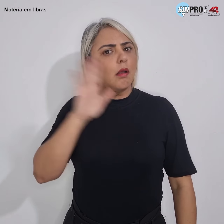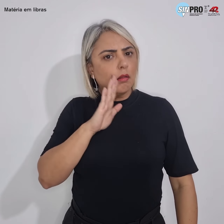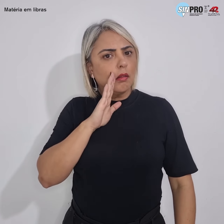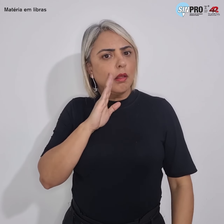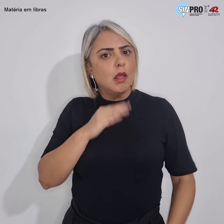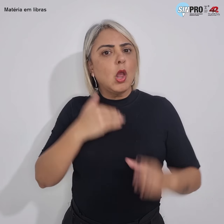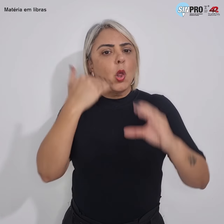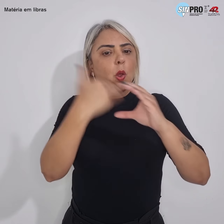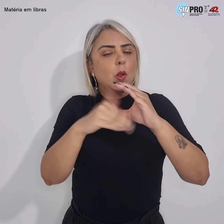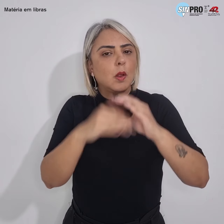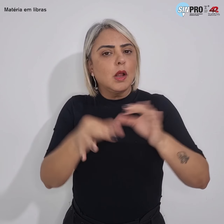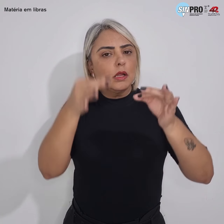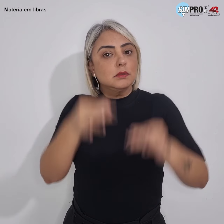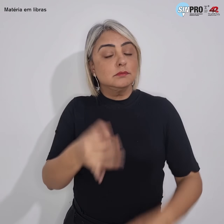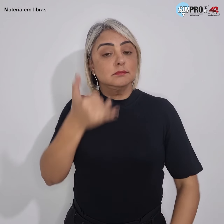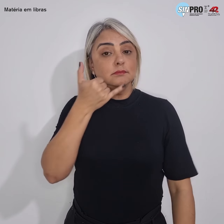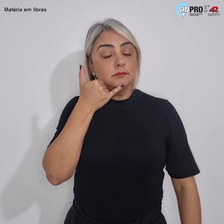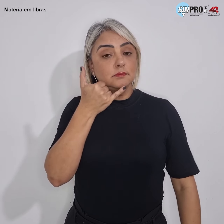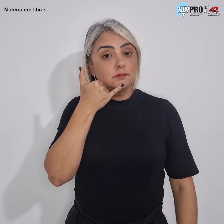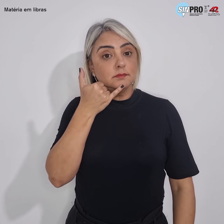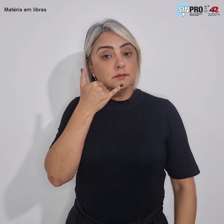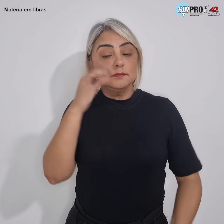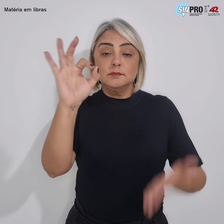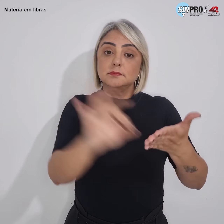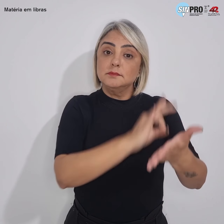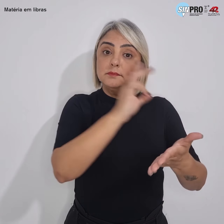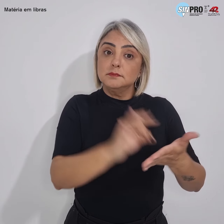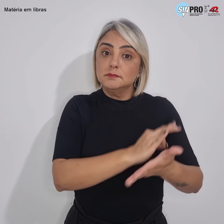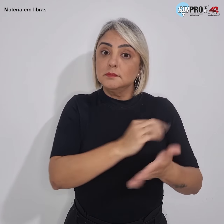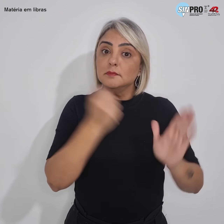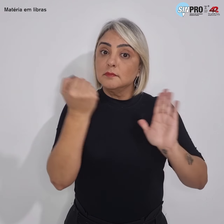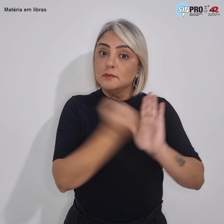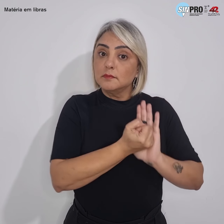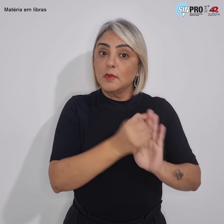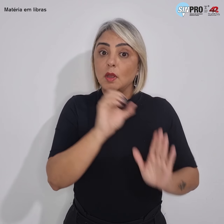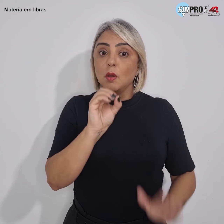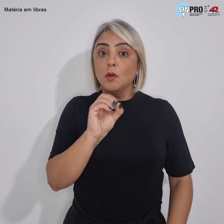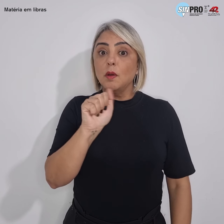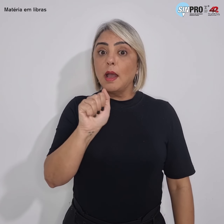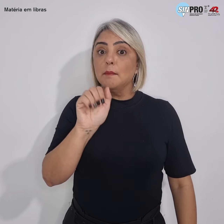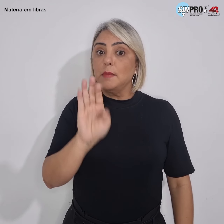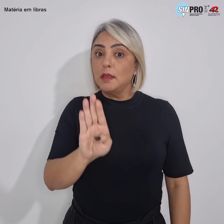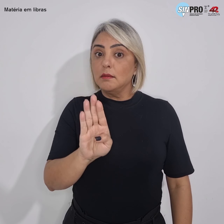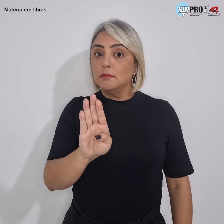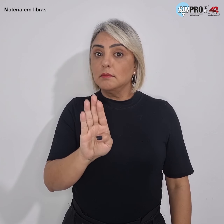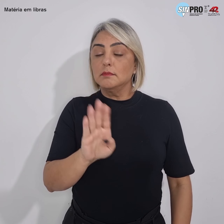de endereço de e-mail, telefones e assinatura com registro da OAB. Obrigado.